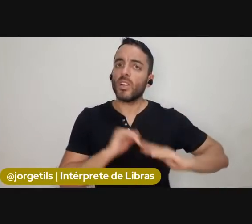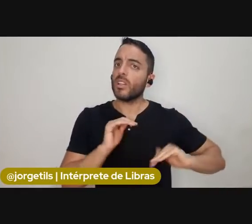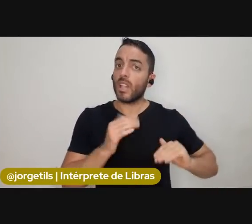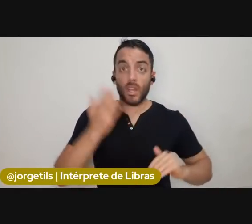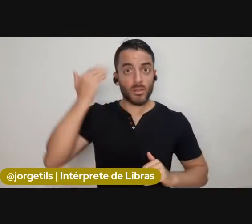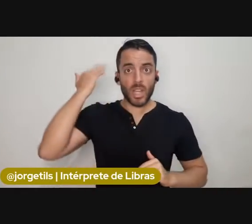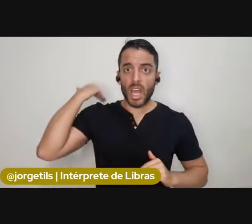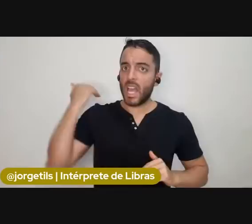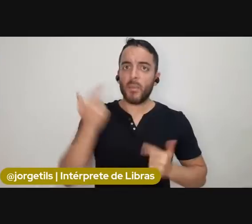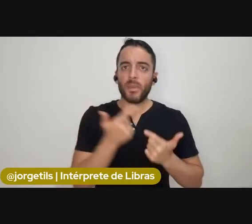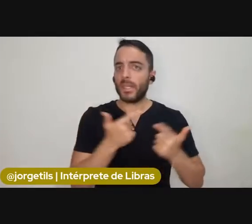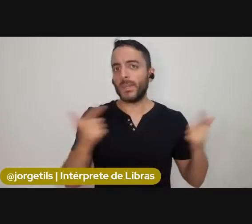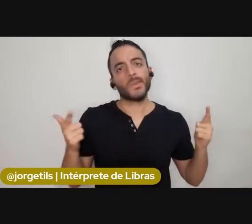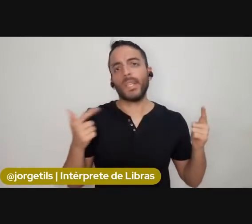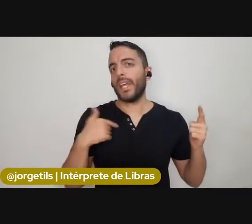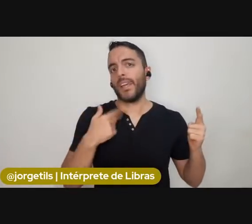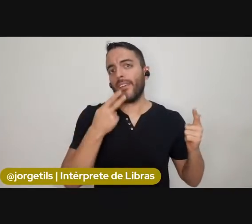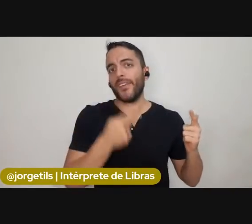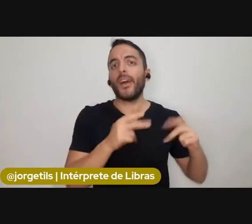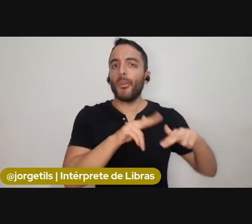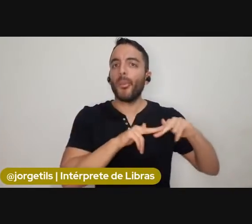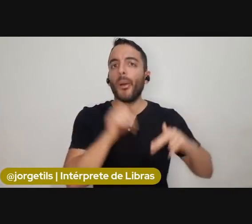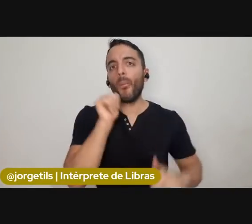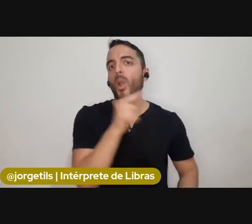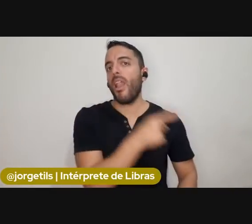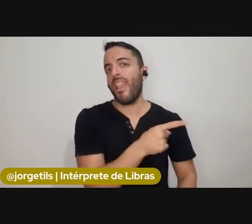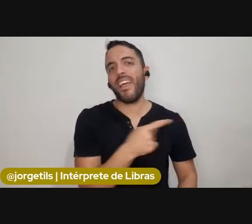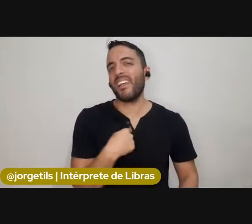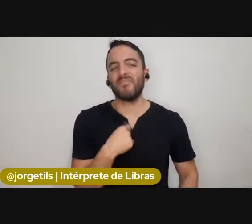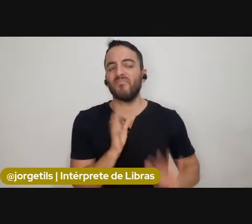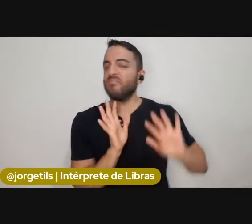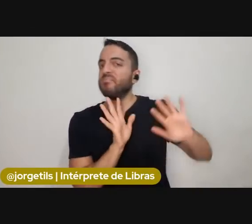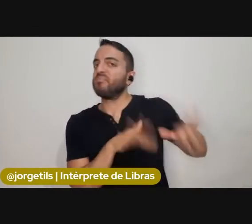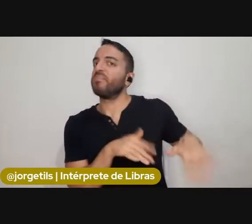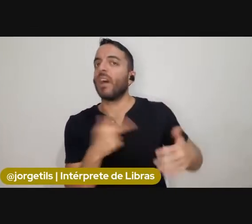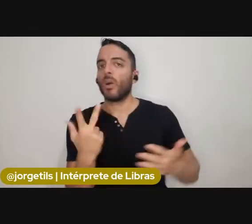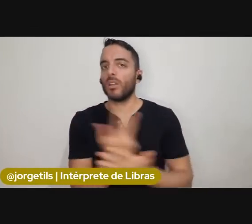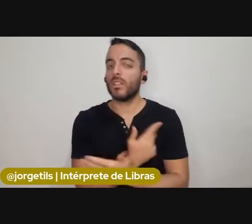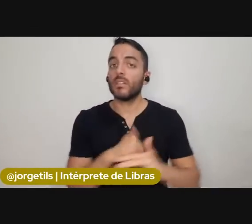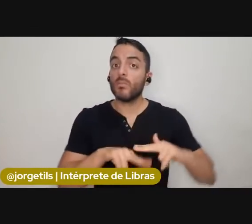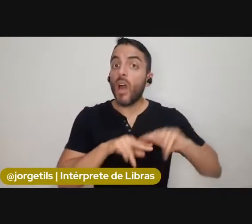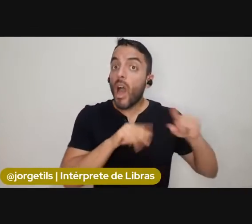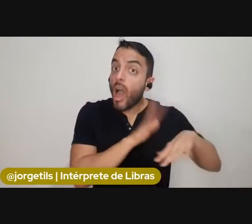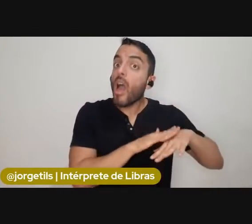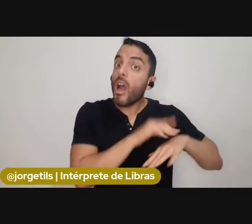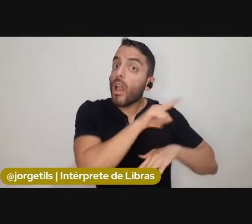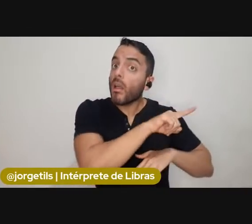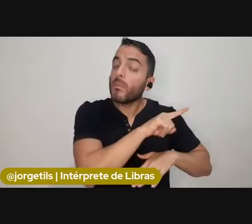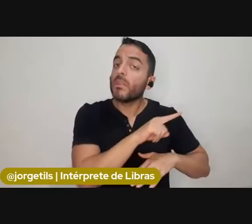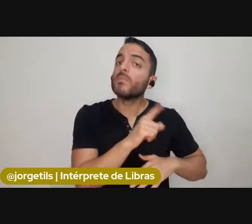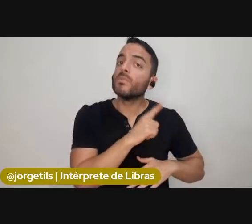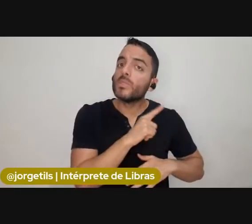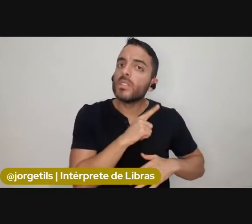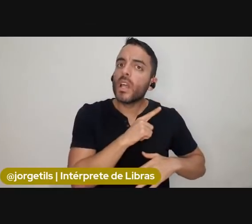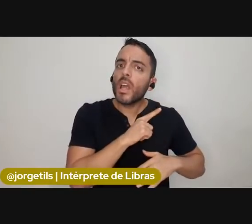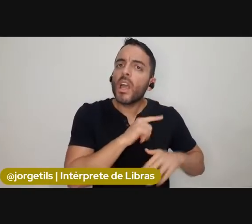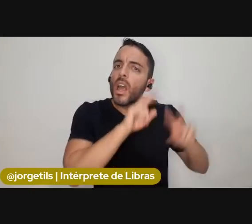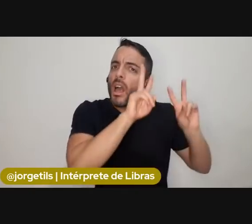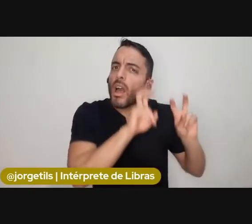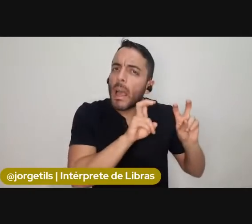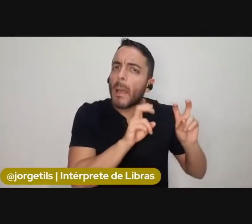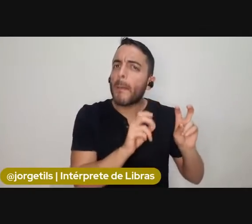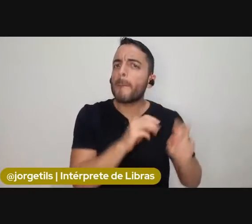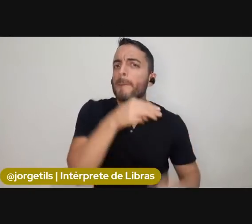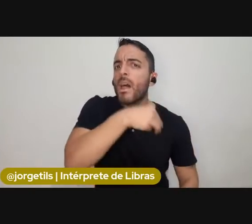questão claramente de gênero, a Emmy Noether lança a interpretação de questões matemáticas que podem servir